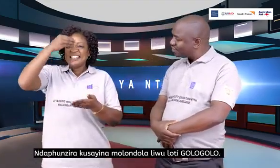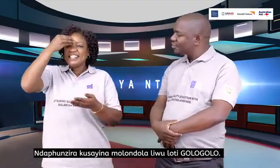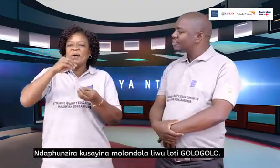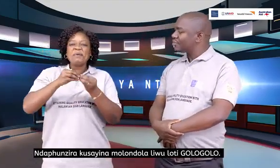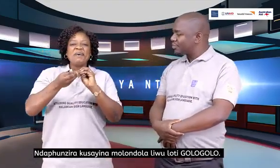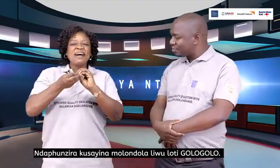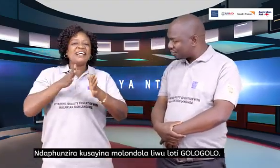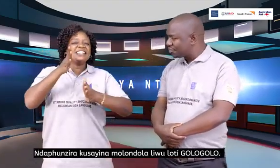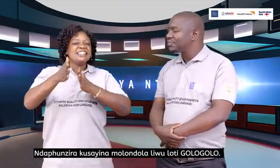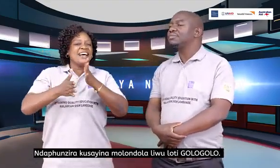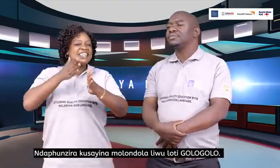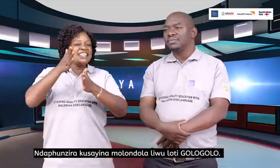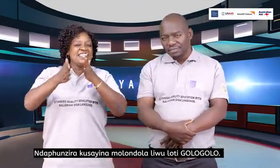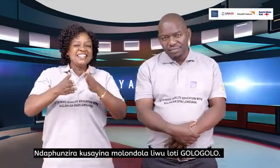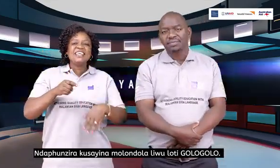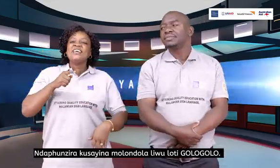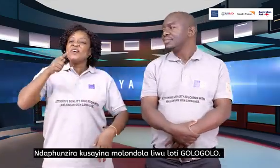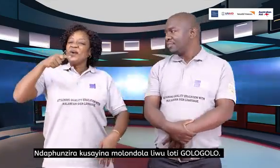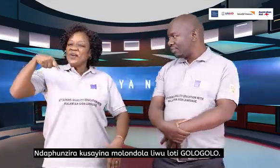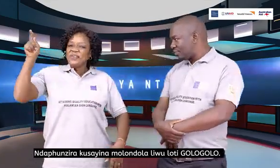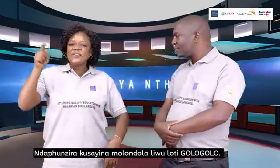Ndaphunzira kusayina molondola liwu loti